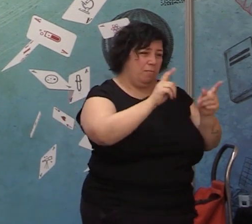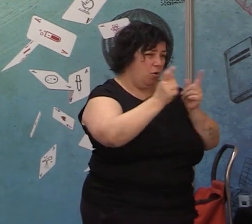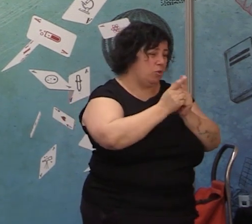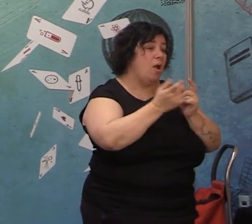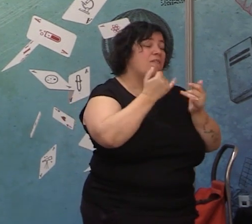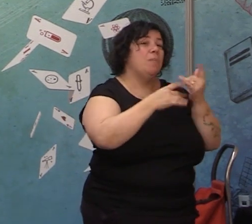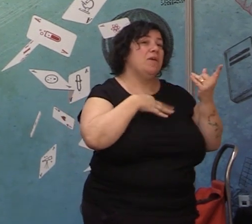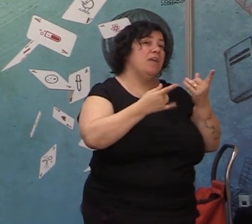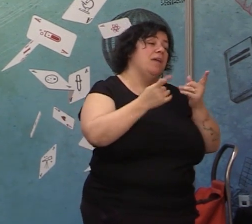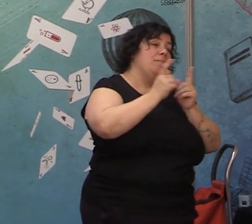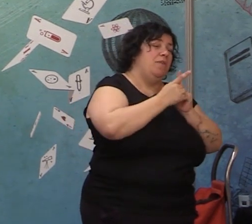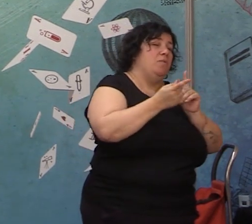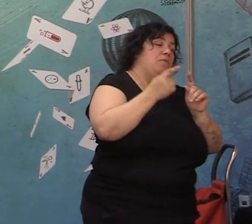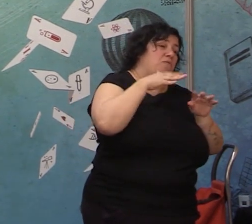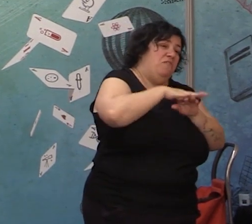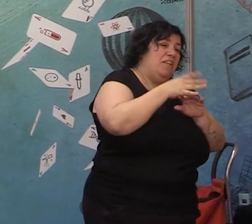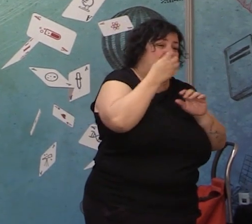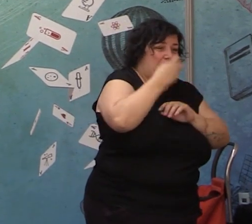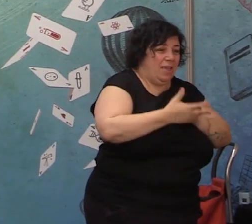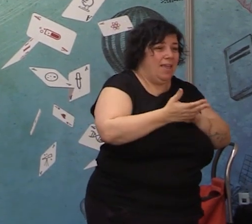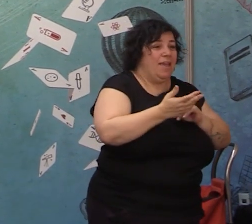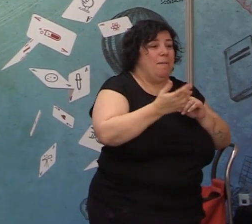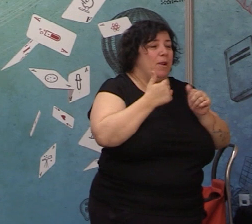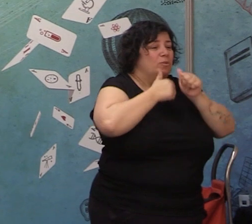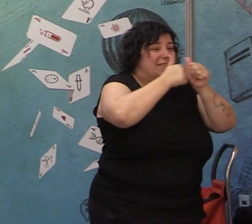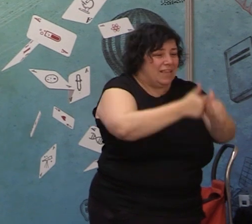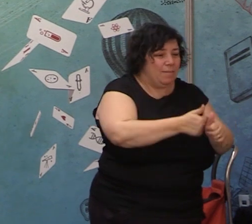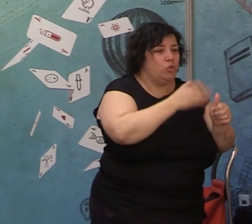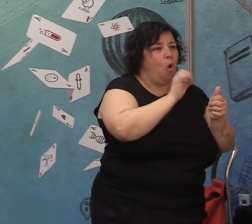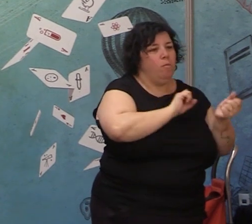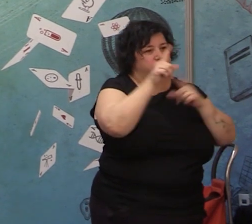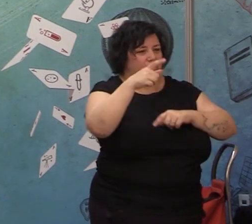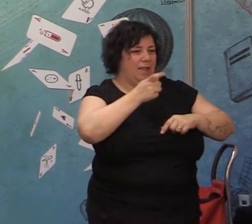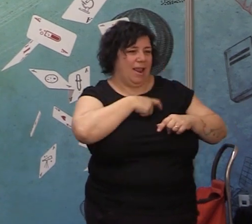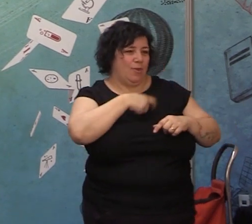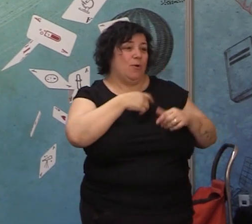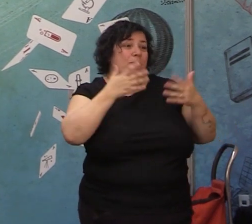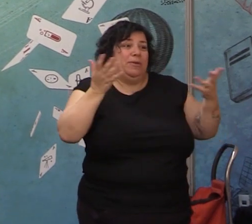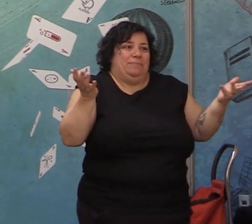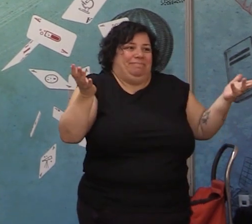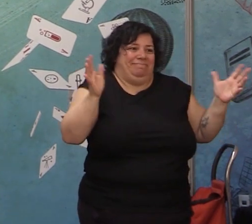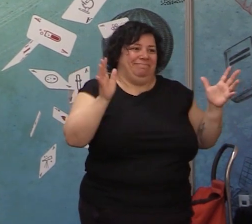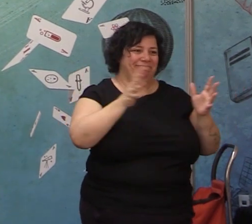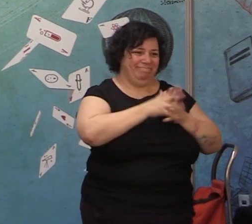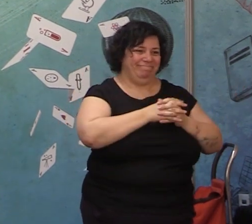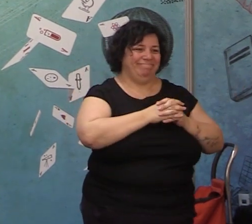buen filtro, creo yo, para seguir siguiendo él al paciente o para derivarlo al cardiólogo.